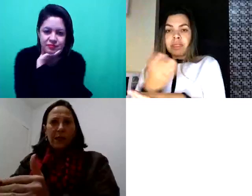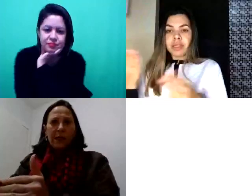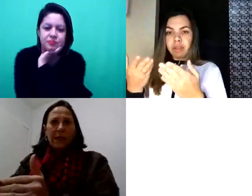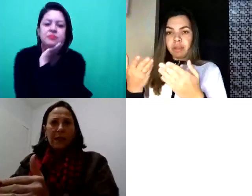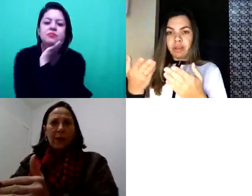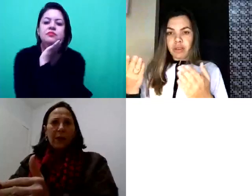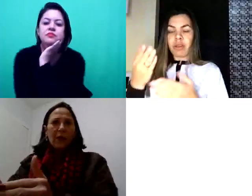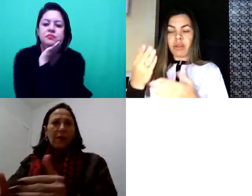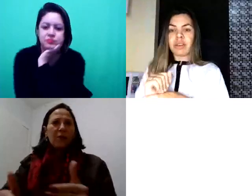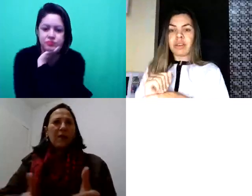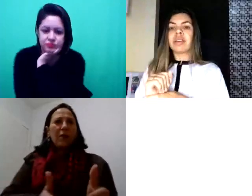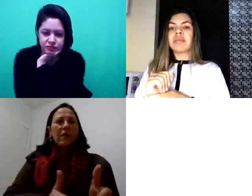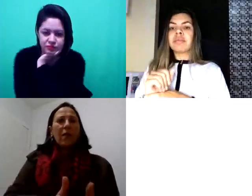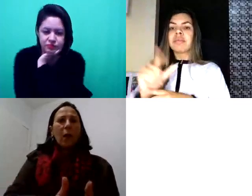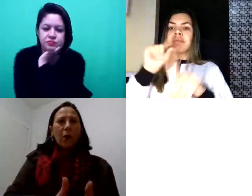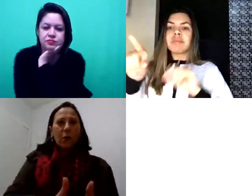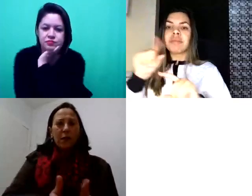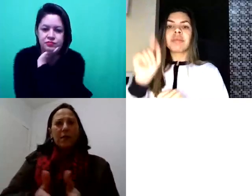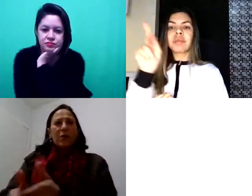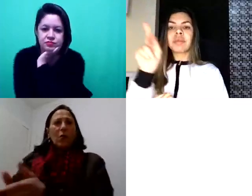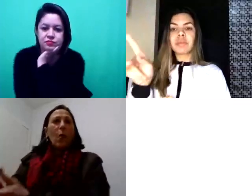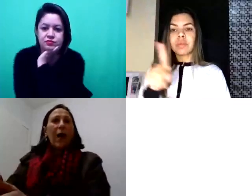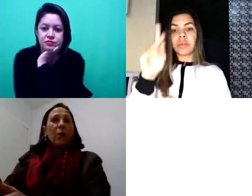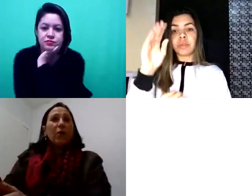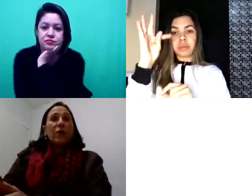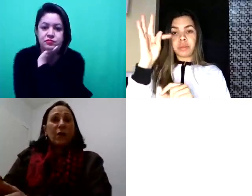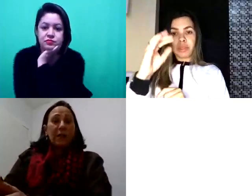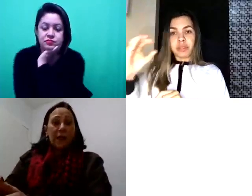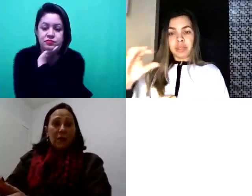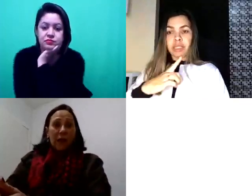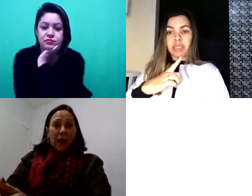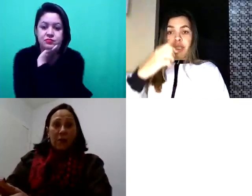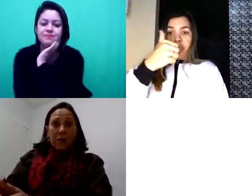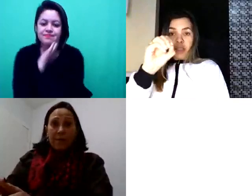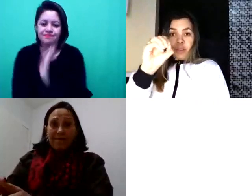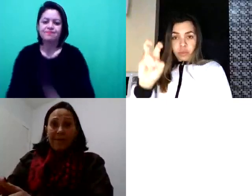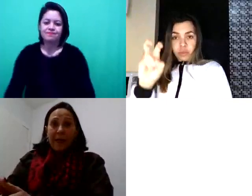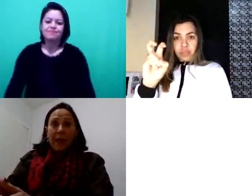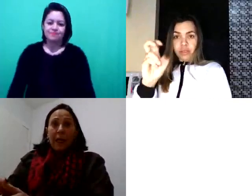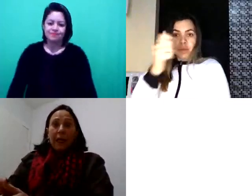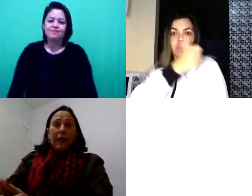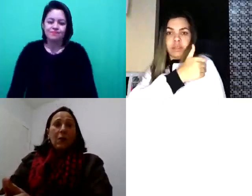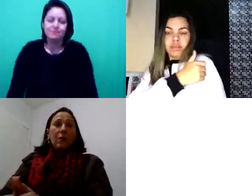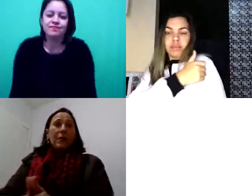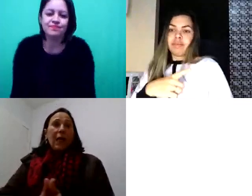de TCC, porque nós temos 105 alunos, estamos com quatro professores selecionados. Então, não